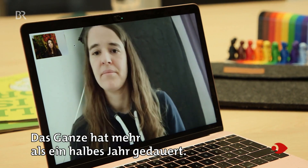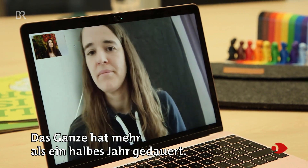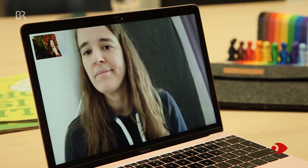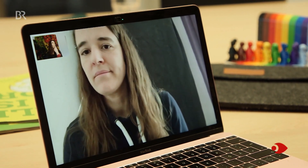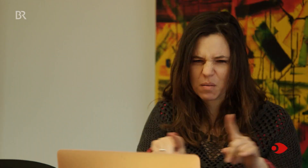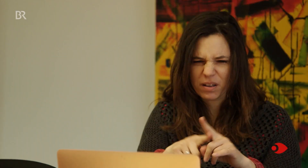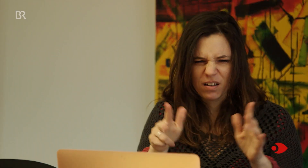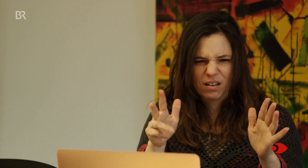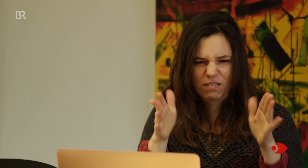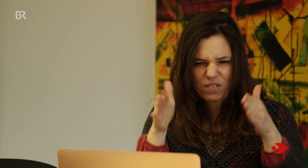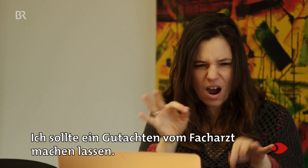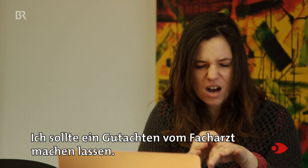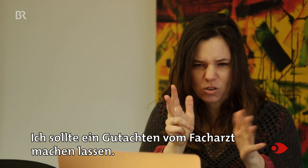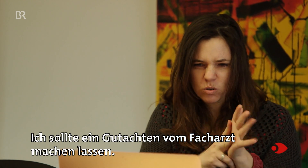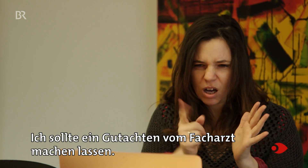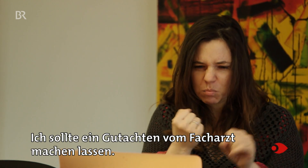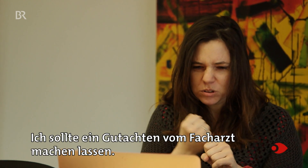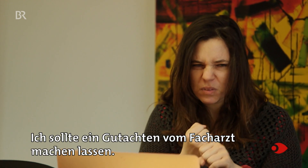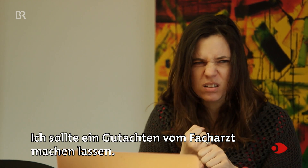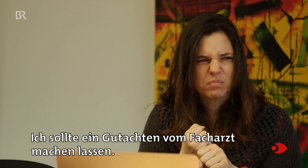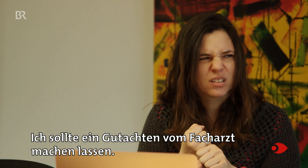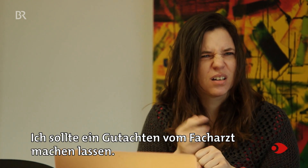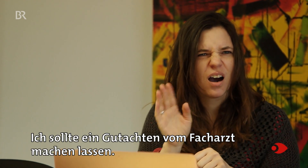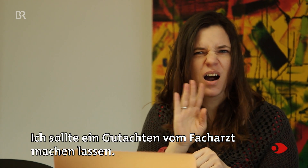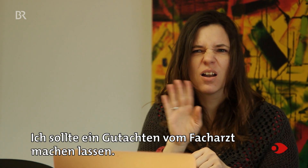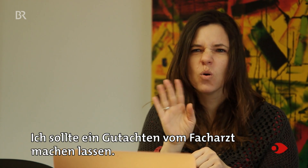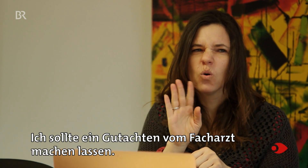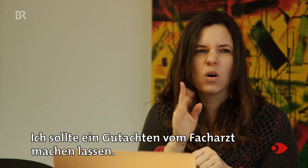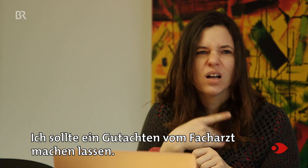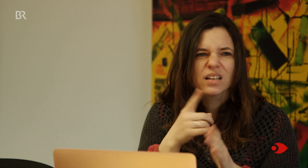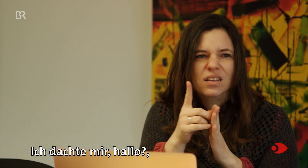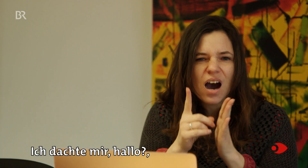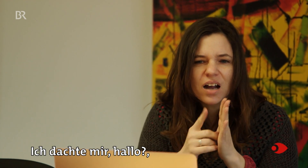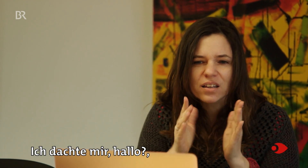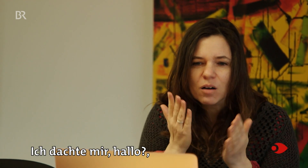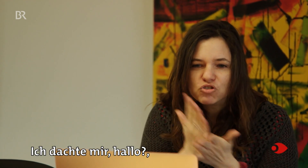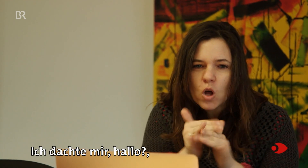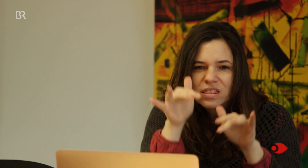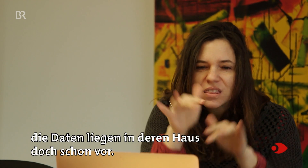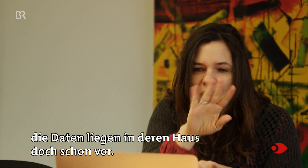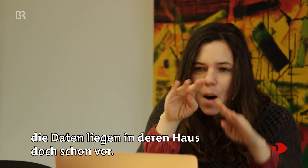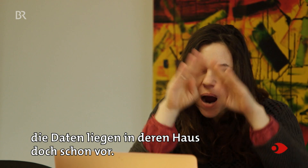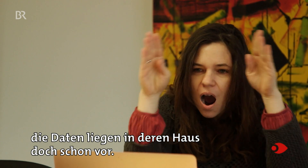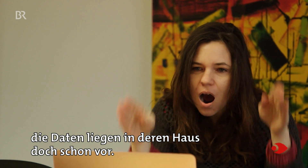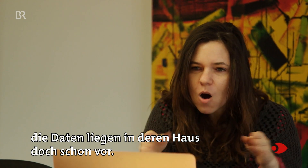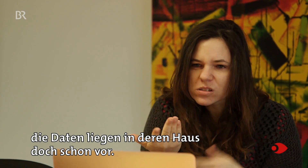gedauert. Ich sollte ein Gutachten vom Facharzt machen lassen. Ich dachte mir, hallo, die Daten liegen in deren Haus doch schon